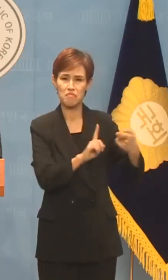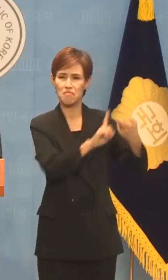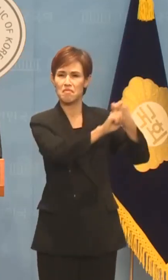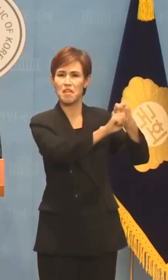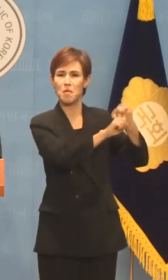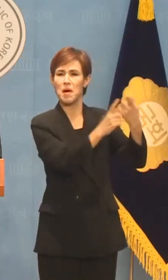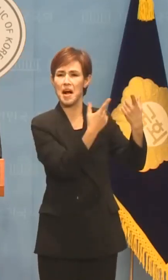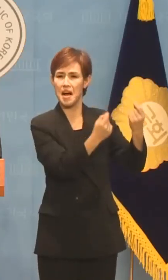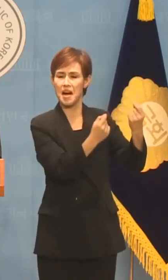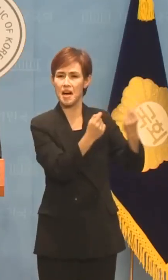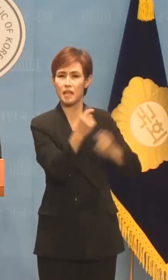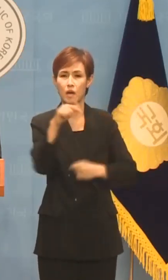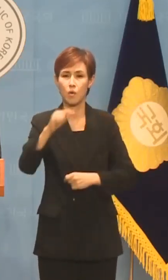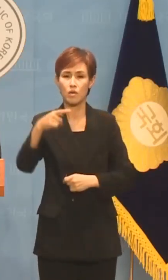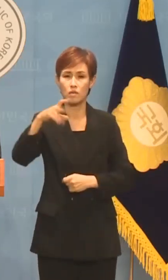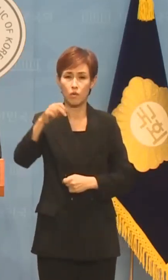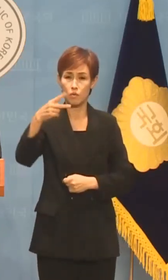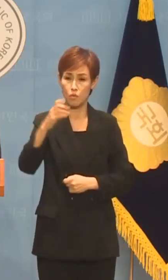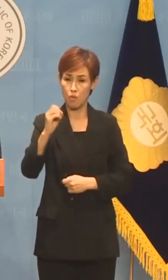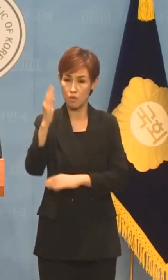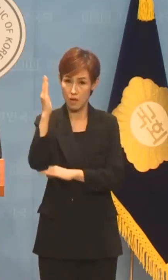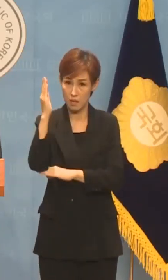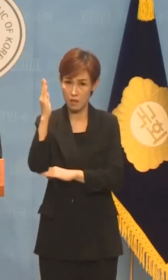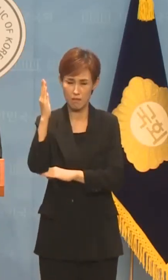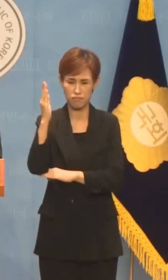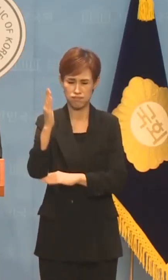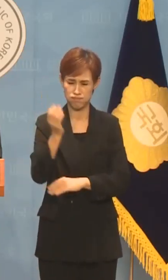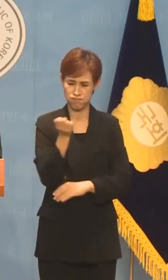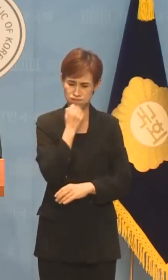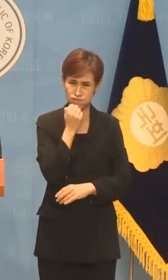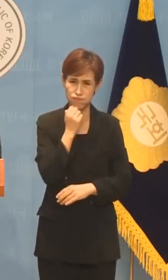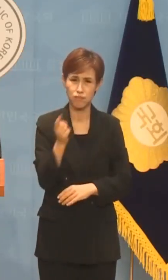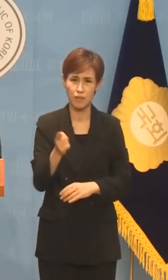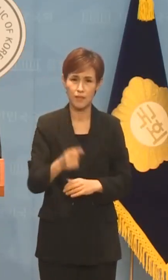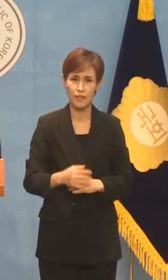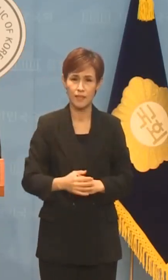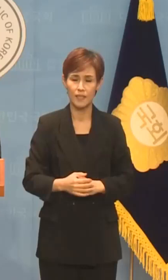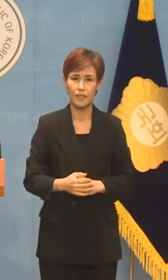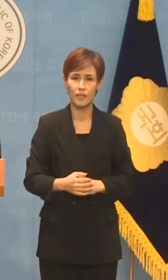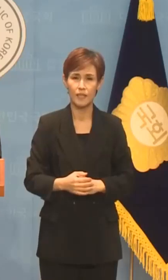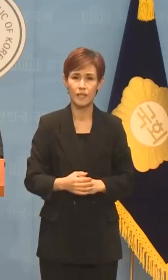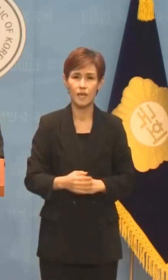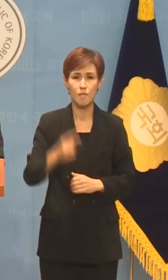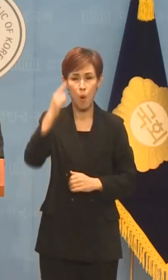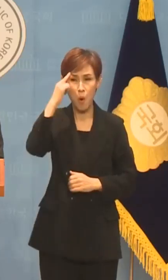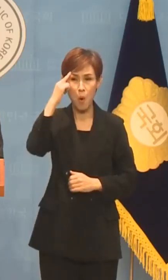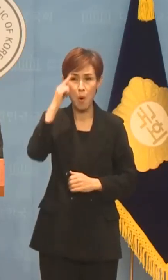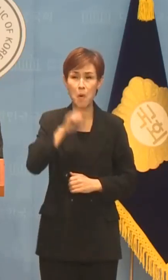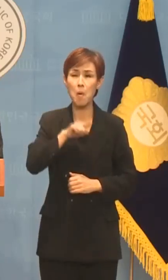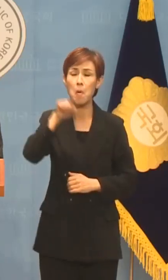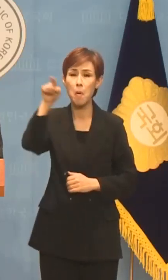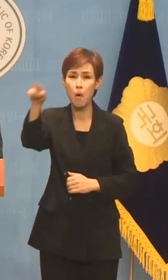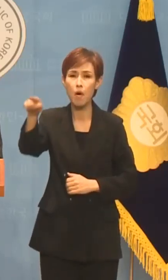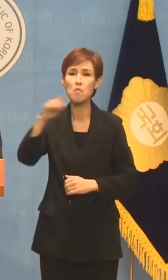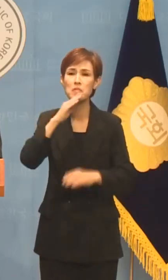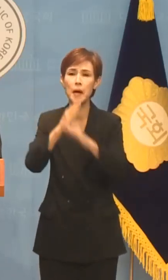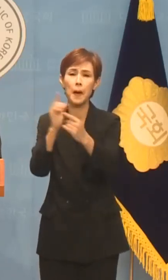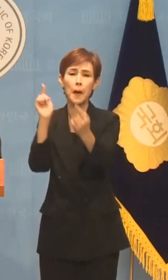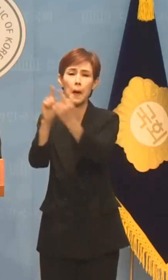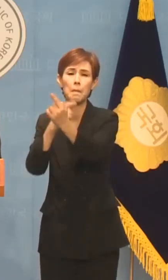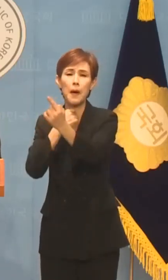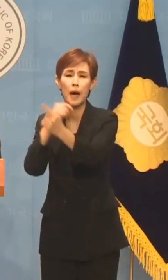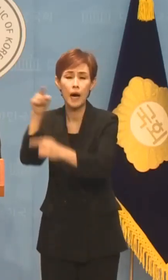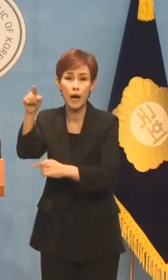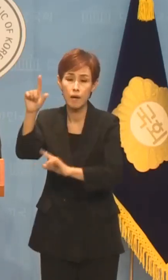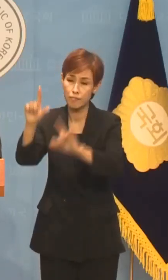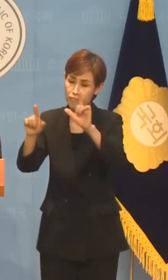친북적이라는 권성동 원내대표의 말에는 실소도 아깝습니다. 몽골까지 가서 북한과 은밀히